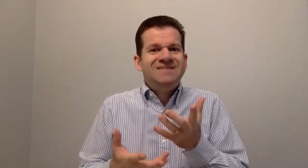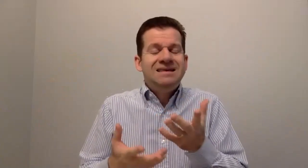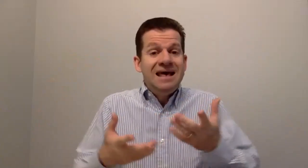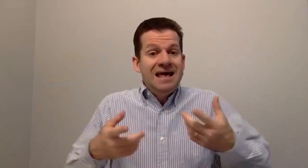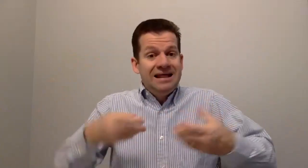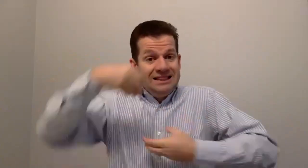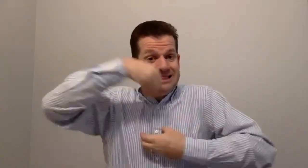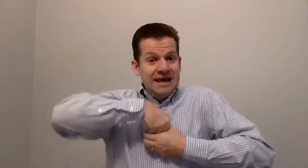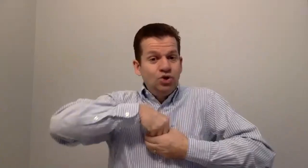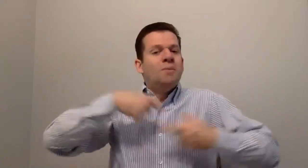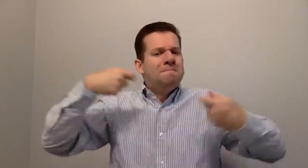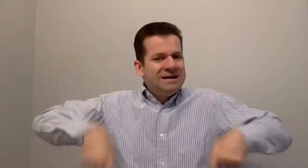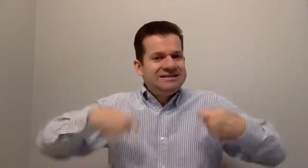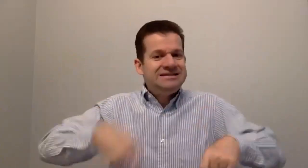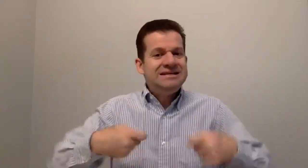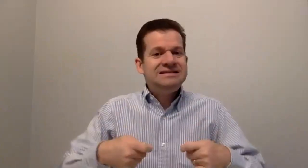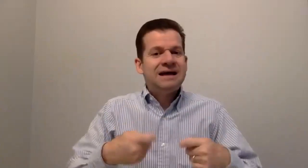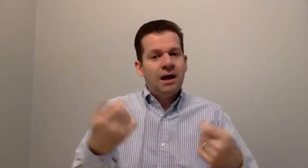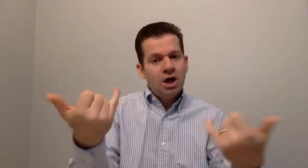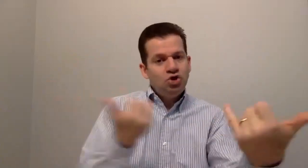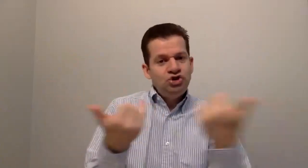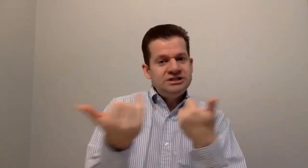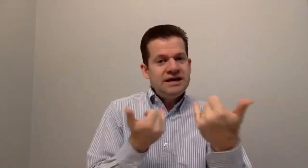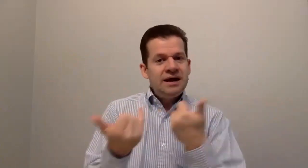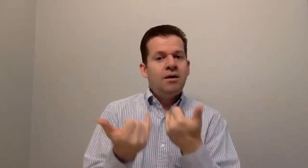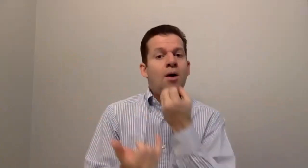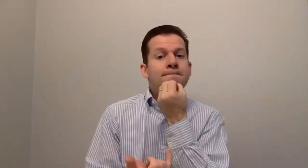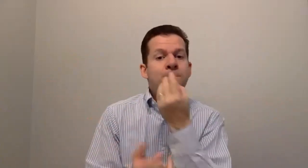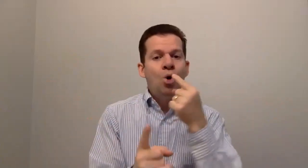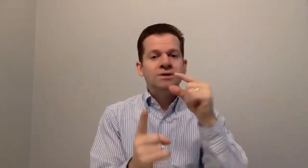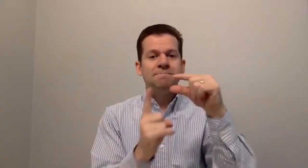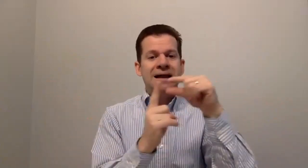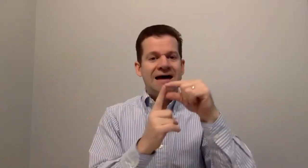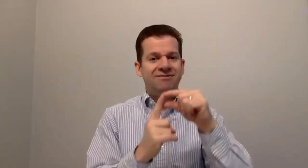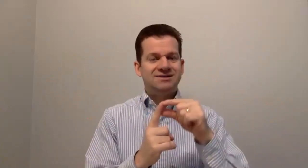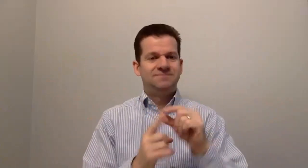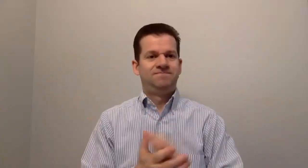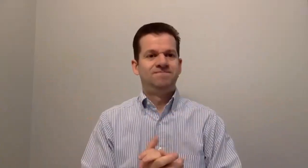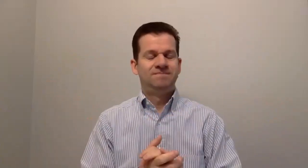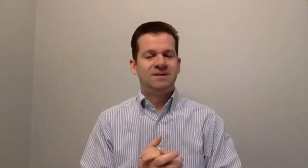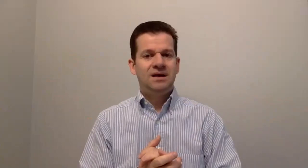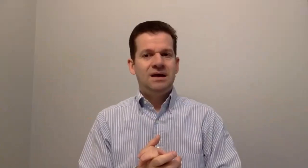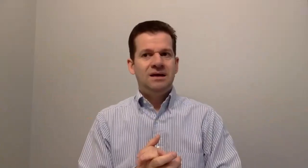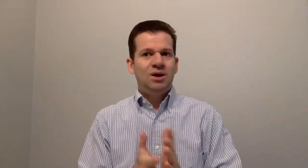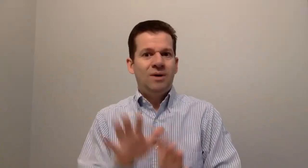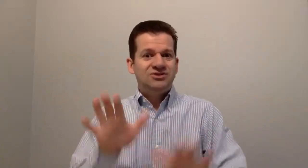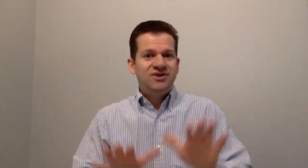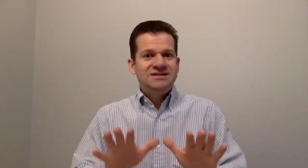que tenta, precisa dizer boas palavras. Então, às